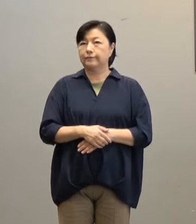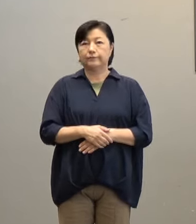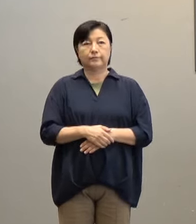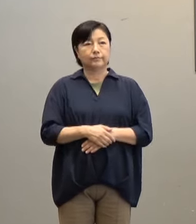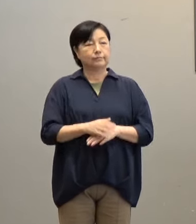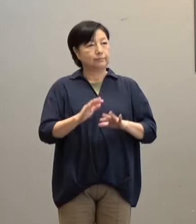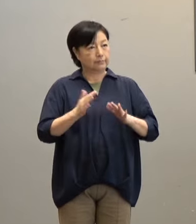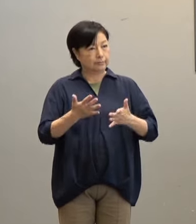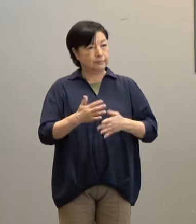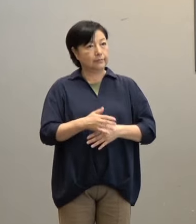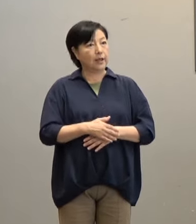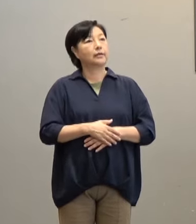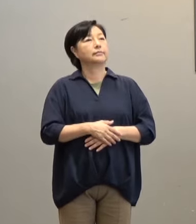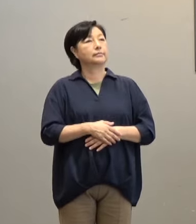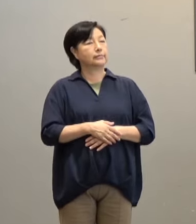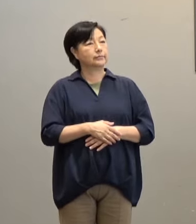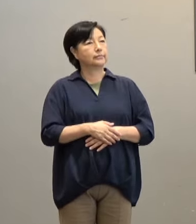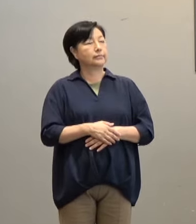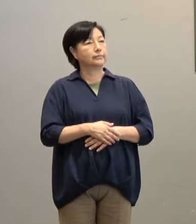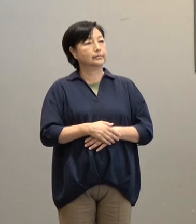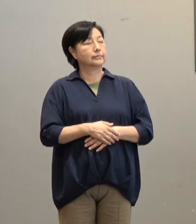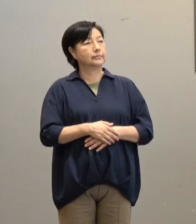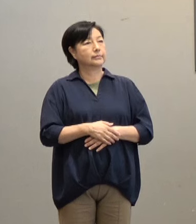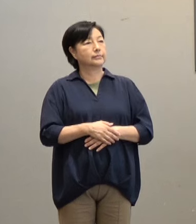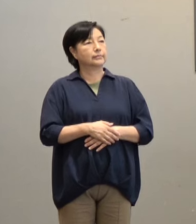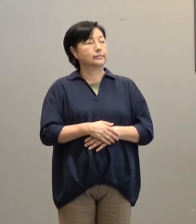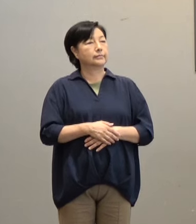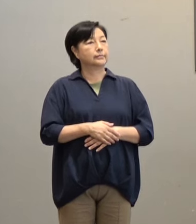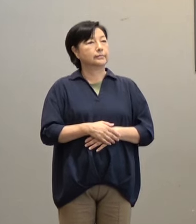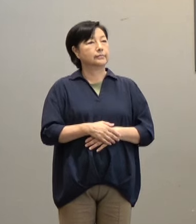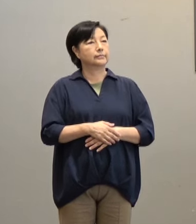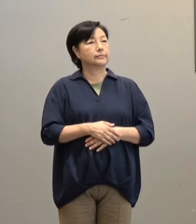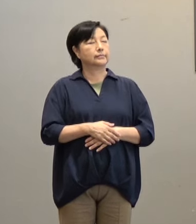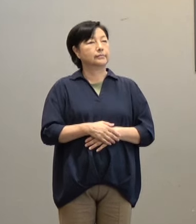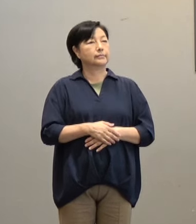よろしいでしょうか。3ページ目。